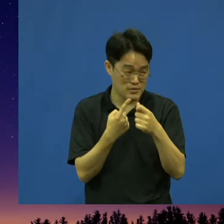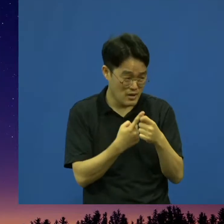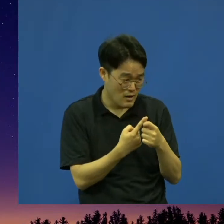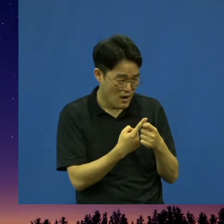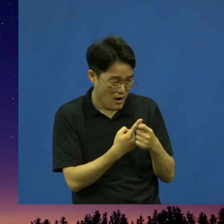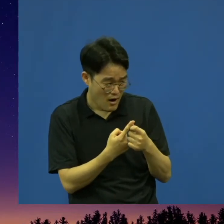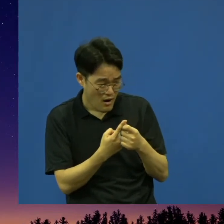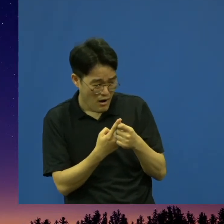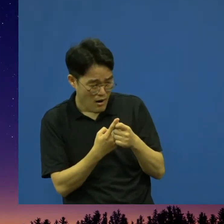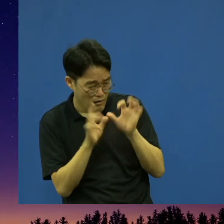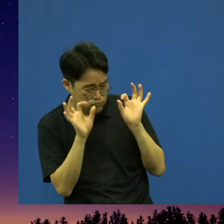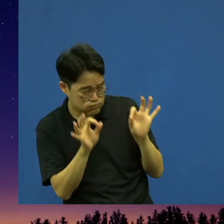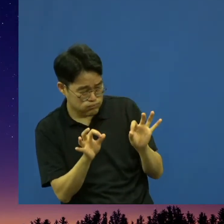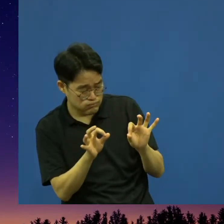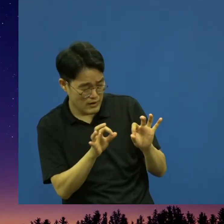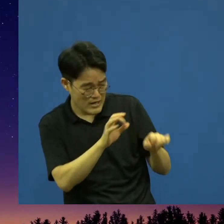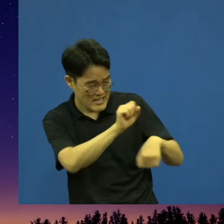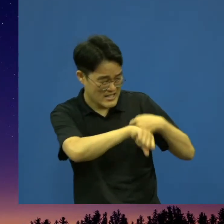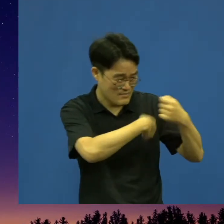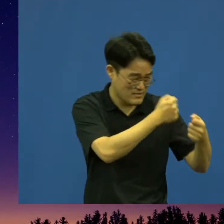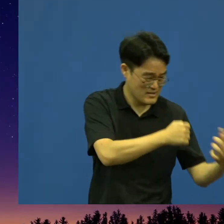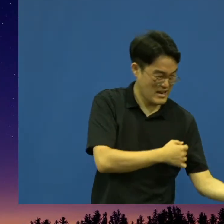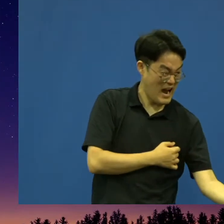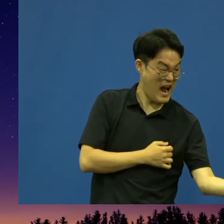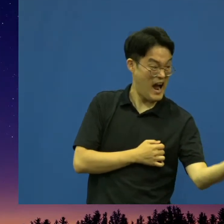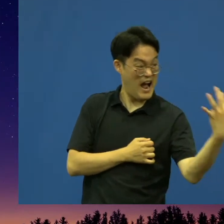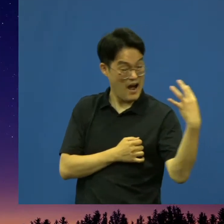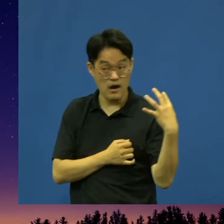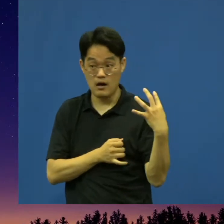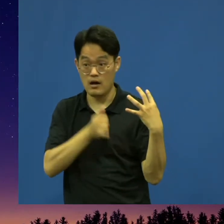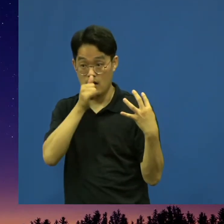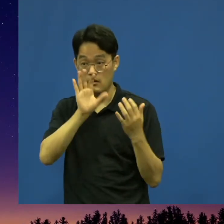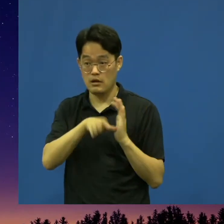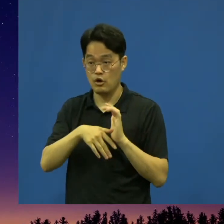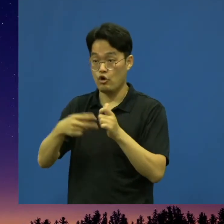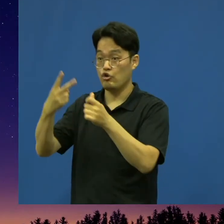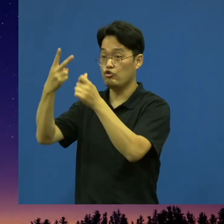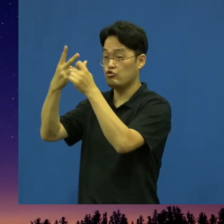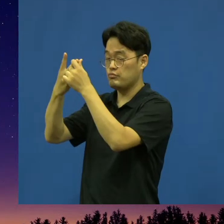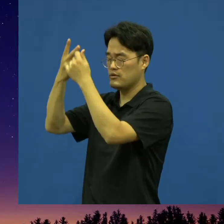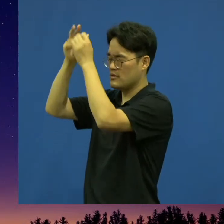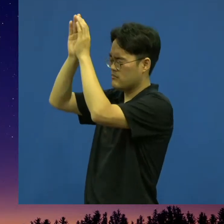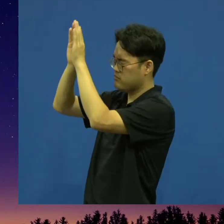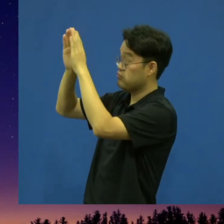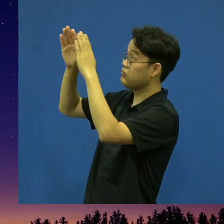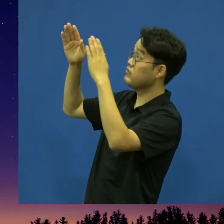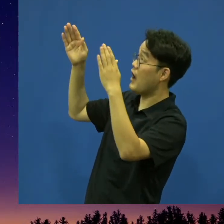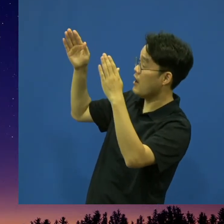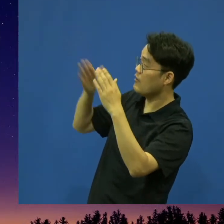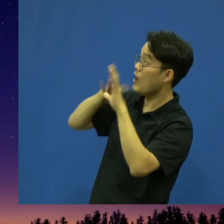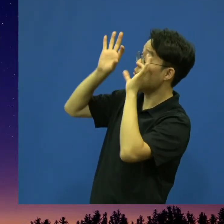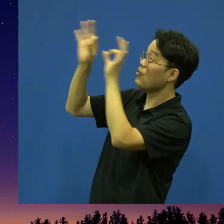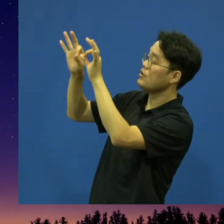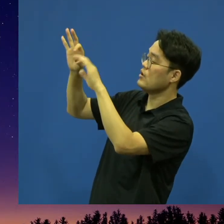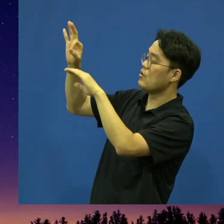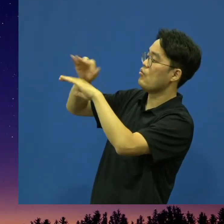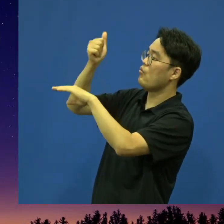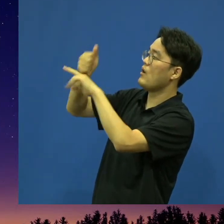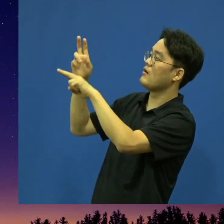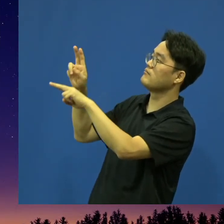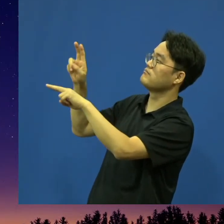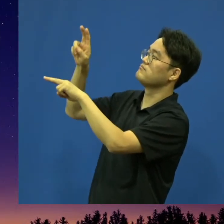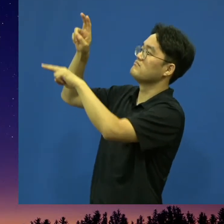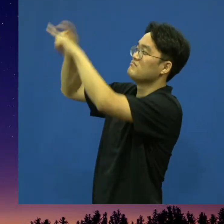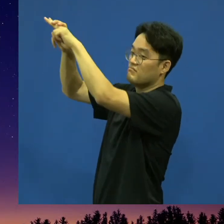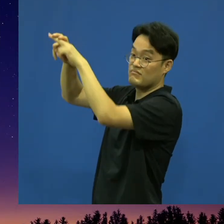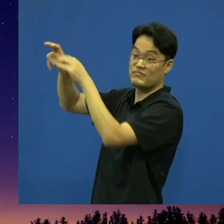짐승들이 일어나고 있는데 두 번째 환상이 쫙 열립니다. 내가 보니 왕좌가 놓였고